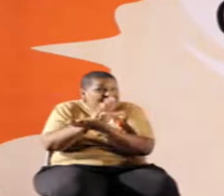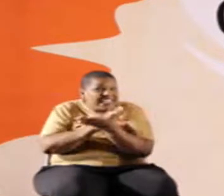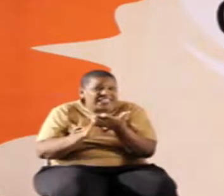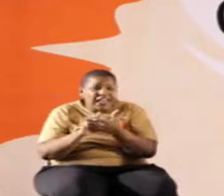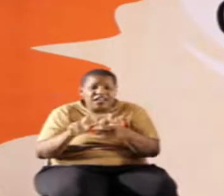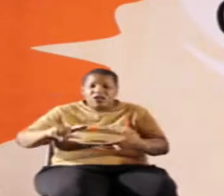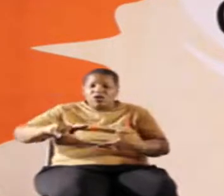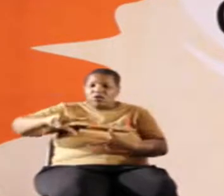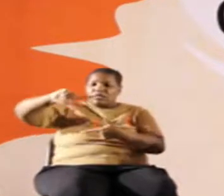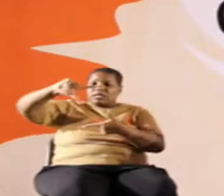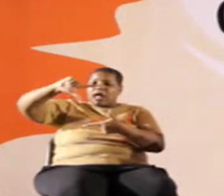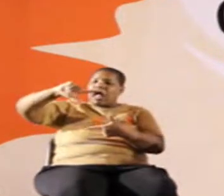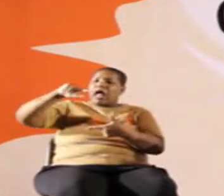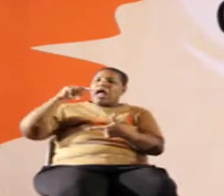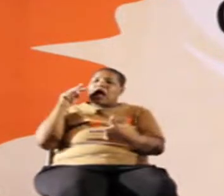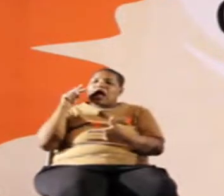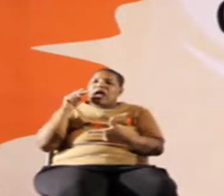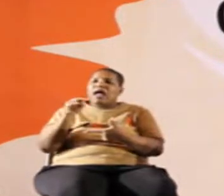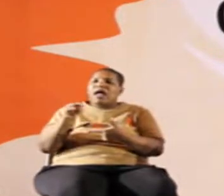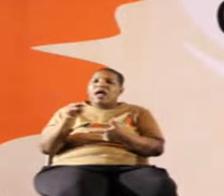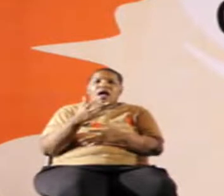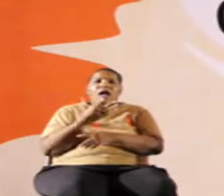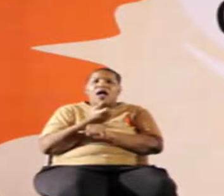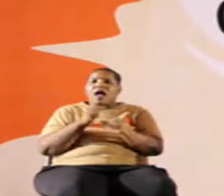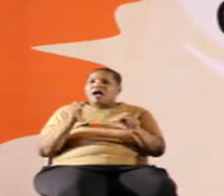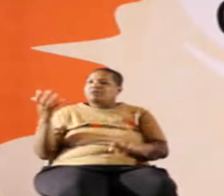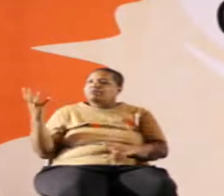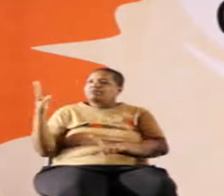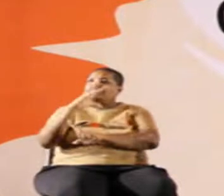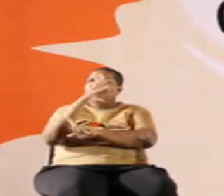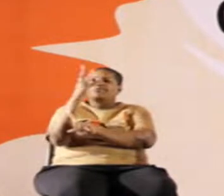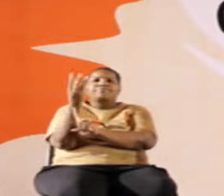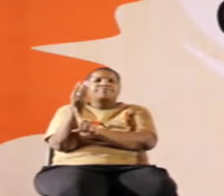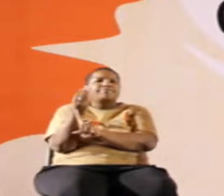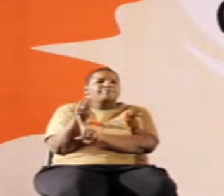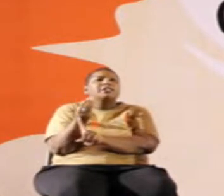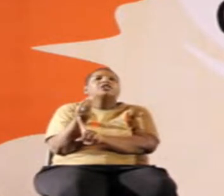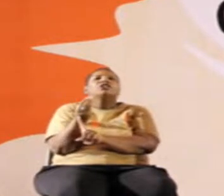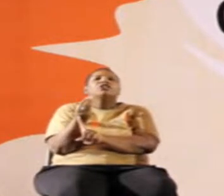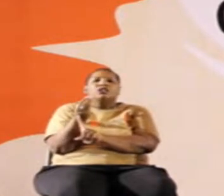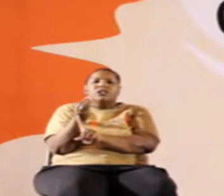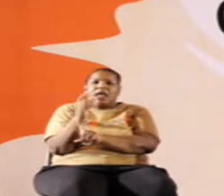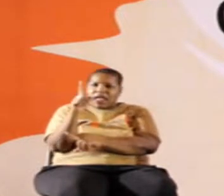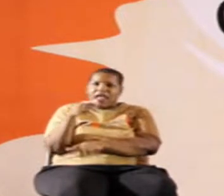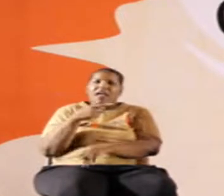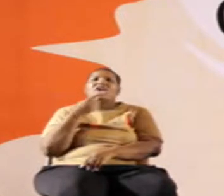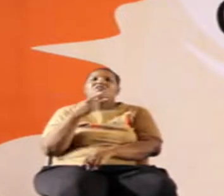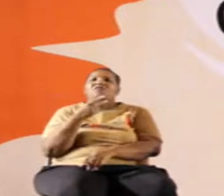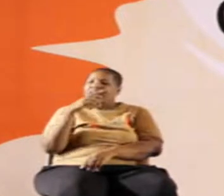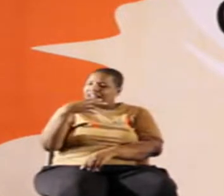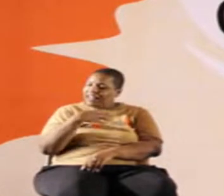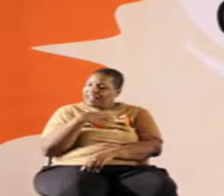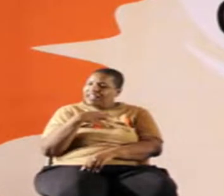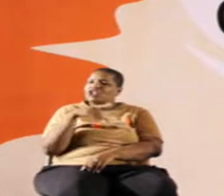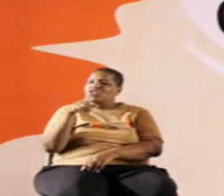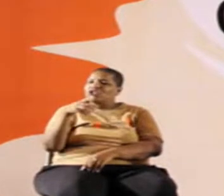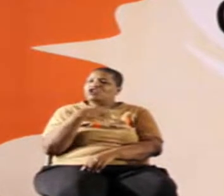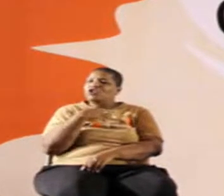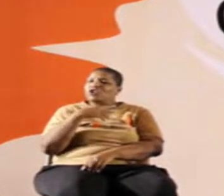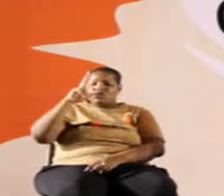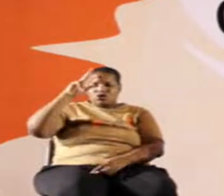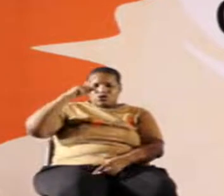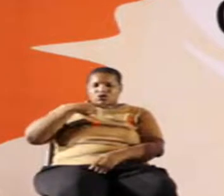A capa é uma mega obra de arte e é essa fala que, por si